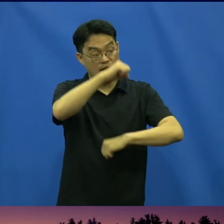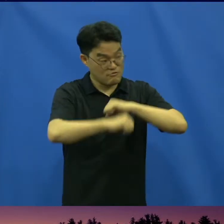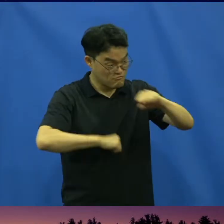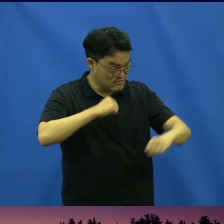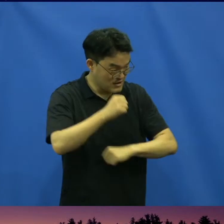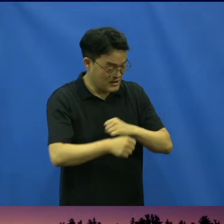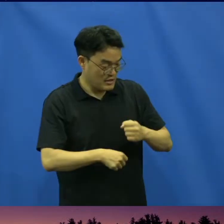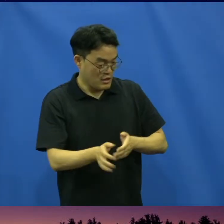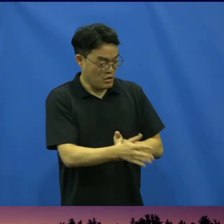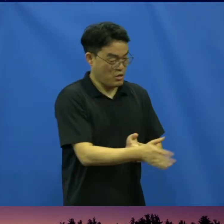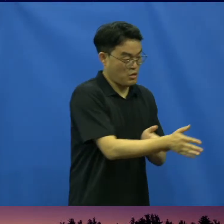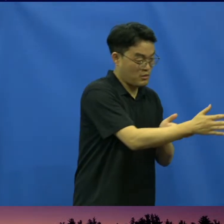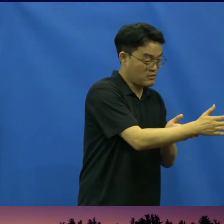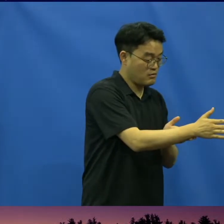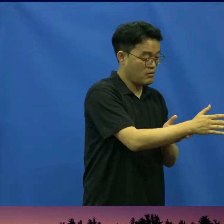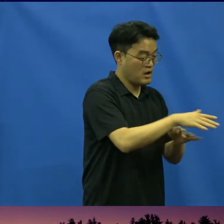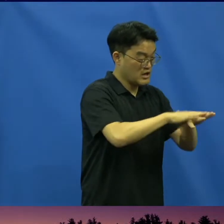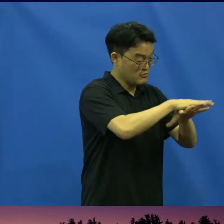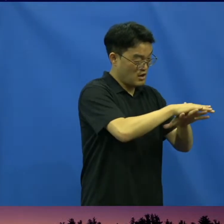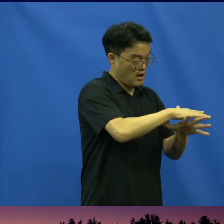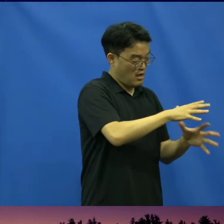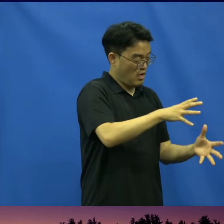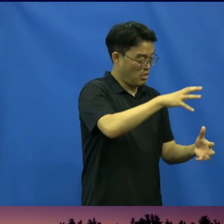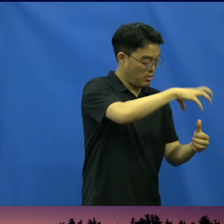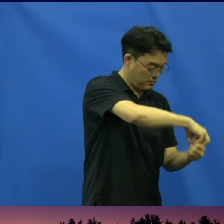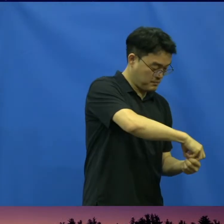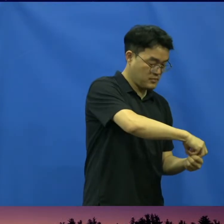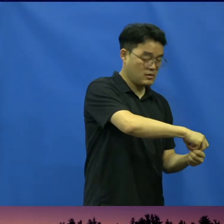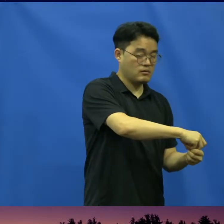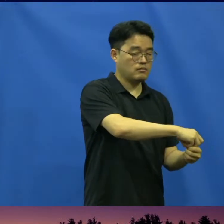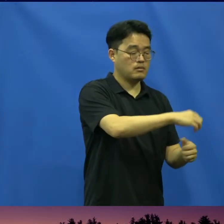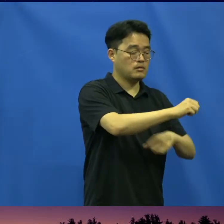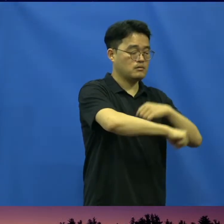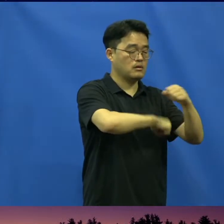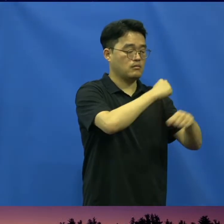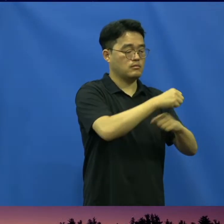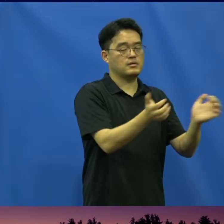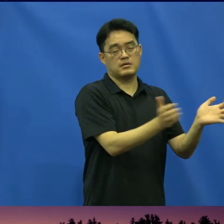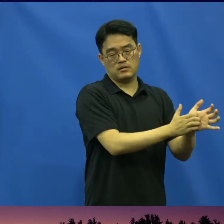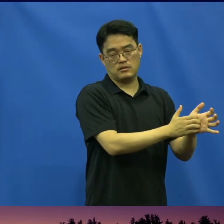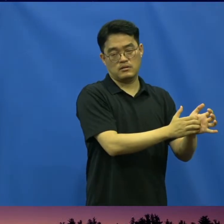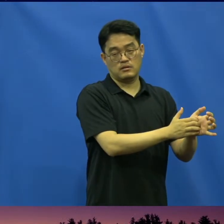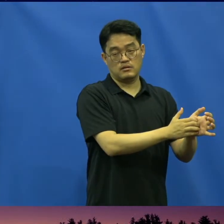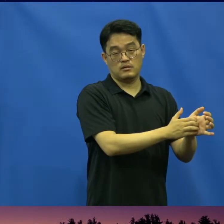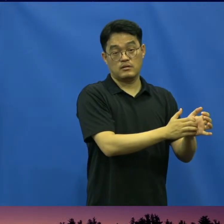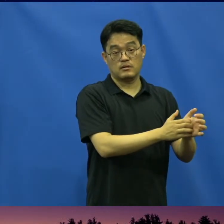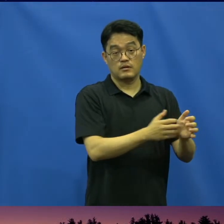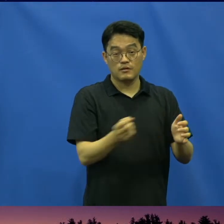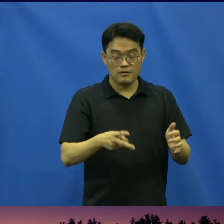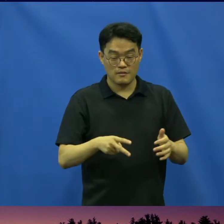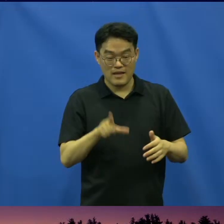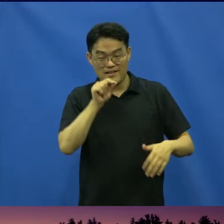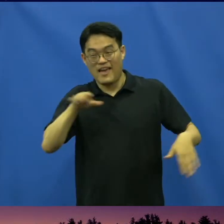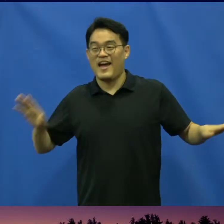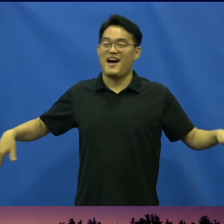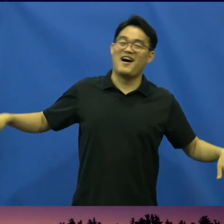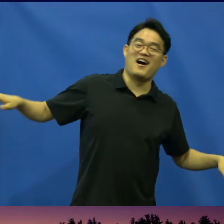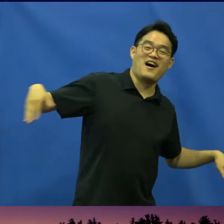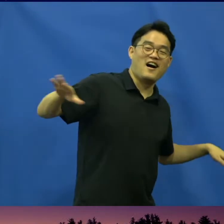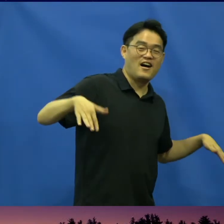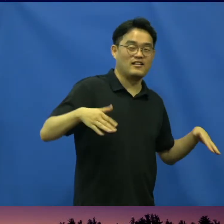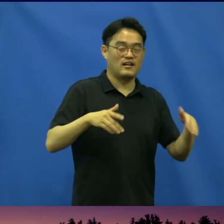오래된다는 거예요. 어떤 올무가 있는데 그 올무에 한번 걸리면 인생이 끝나버리는 거예요. 뒤집혀져.